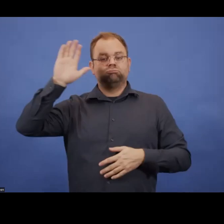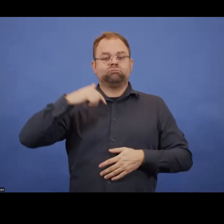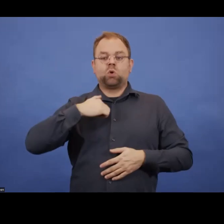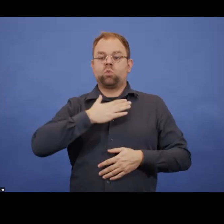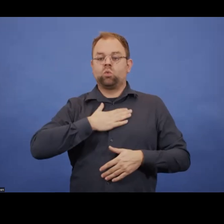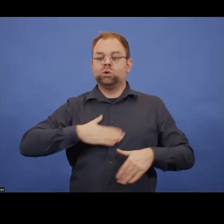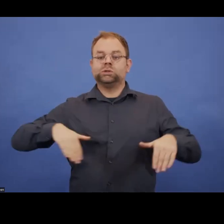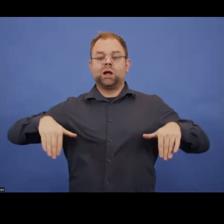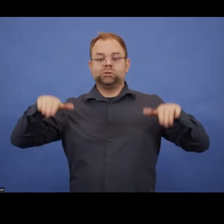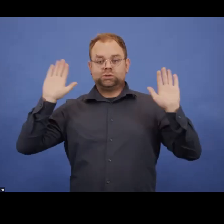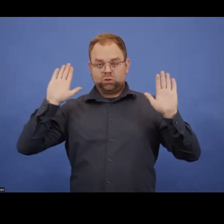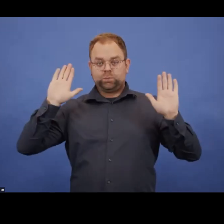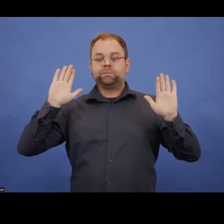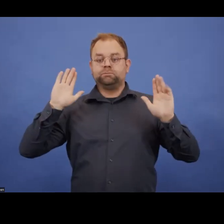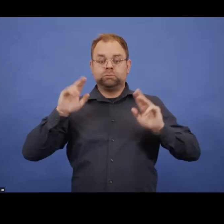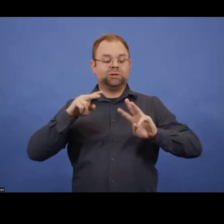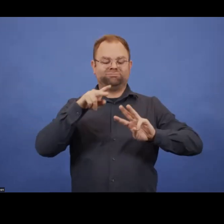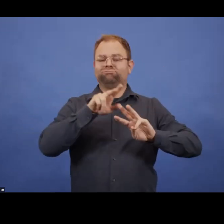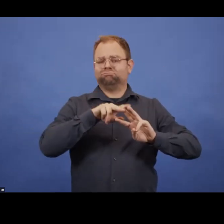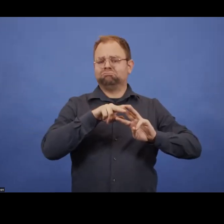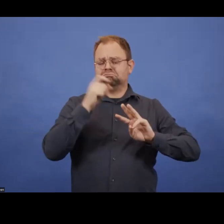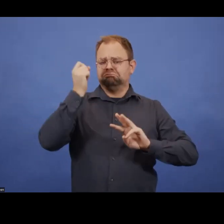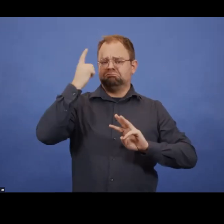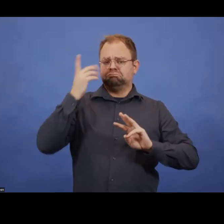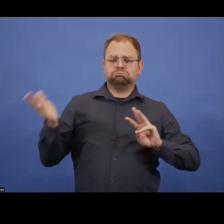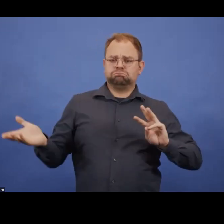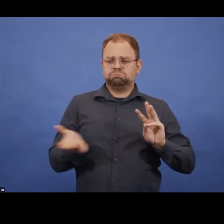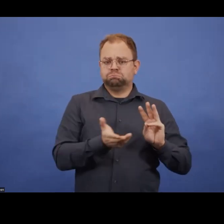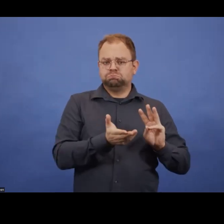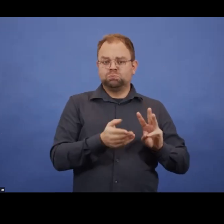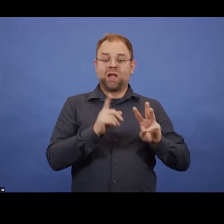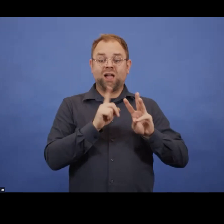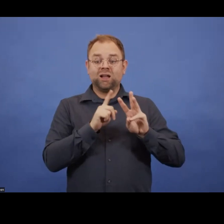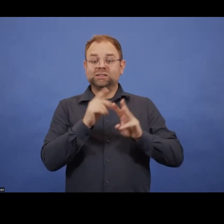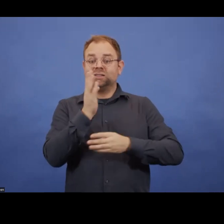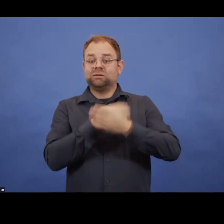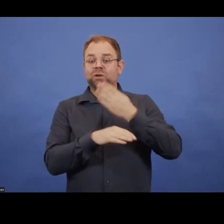y todos tienen una fuerte naturaleza humanitaria,